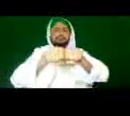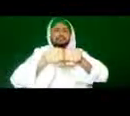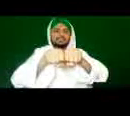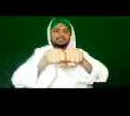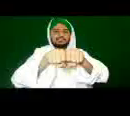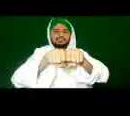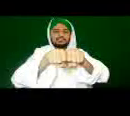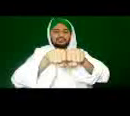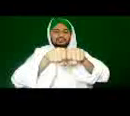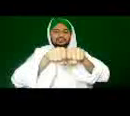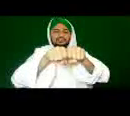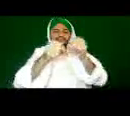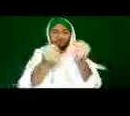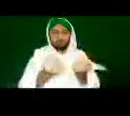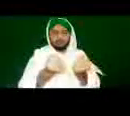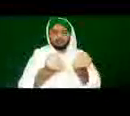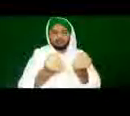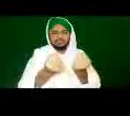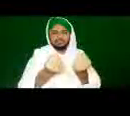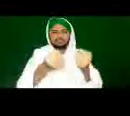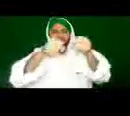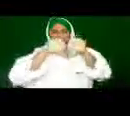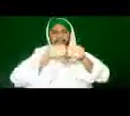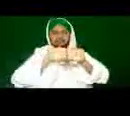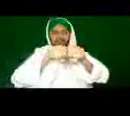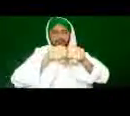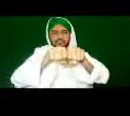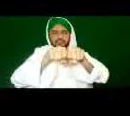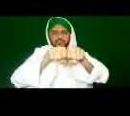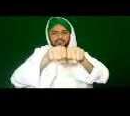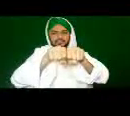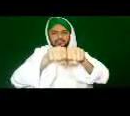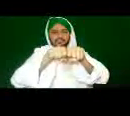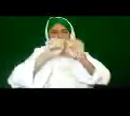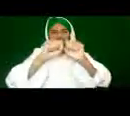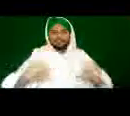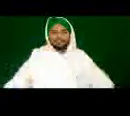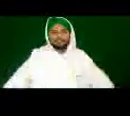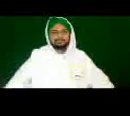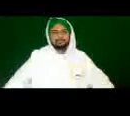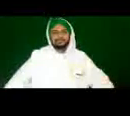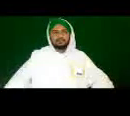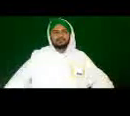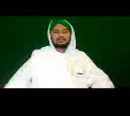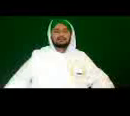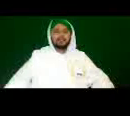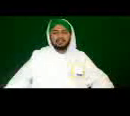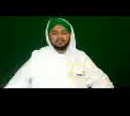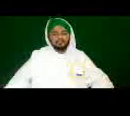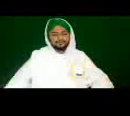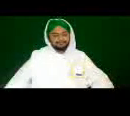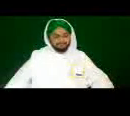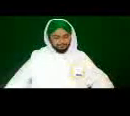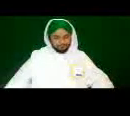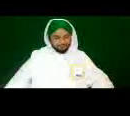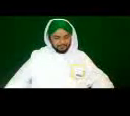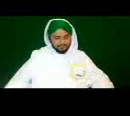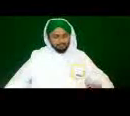گیا. یہ توڑنا، یہ جوڑنا، ٹھیک ہے. کھڑا ہونا، تو